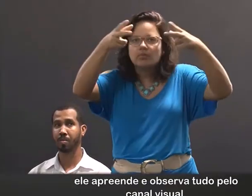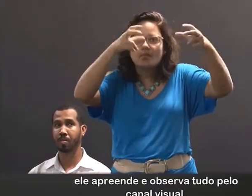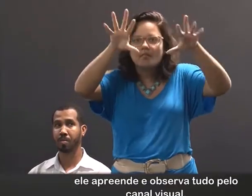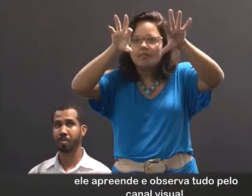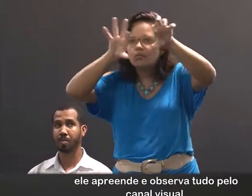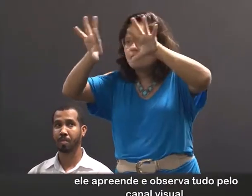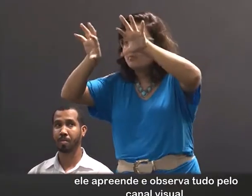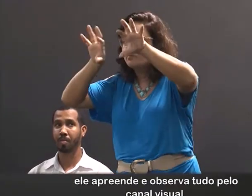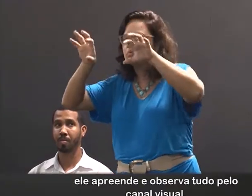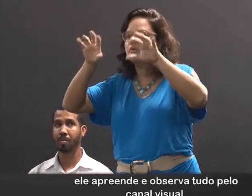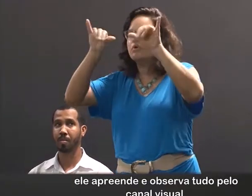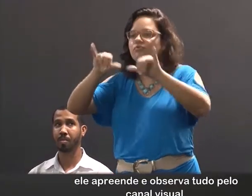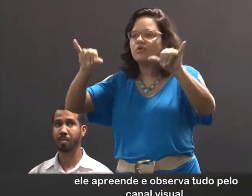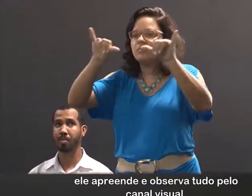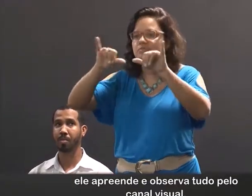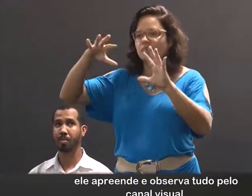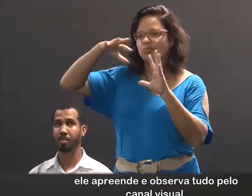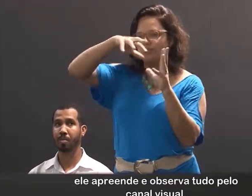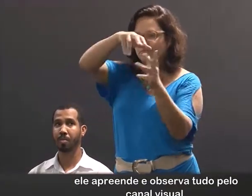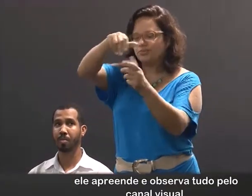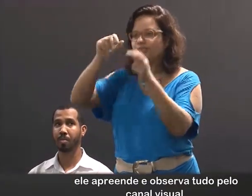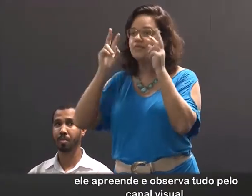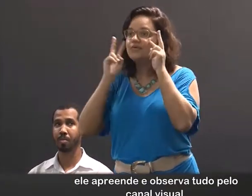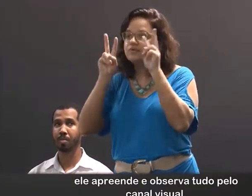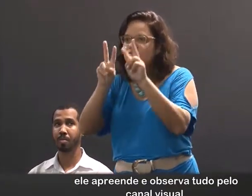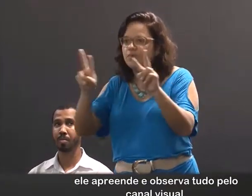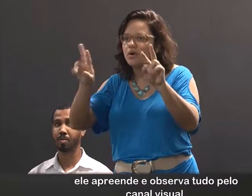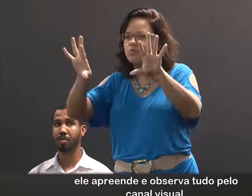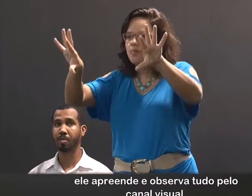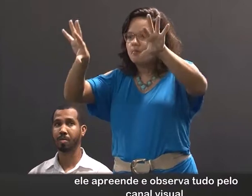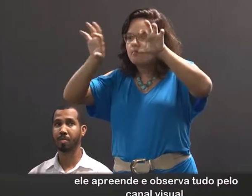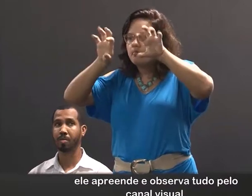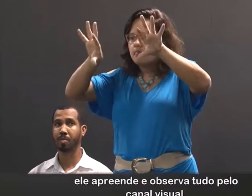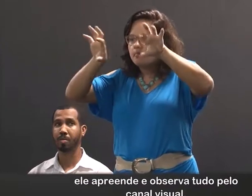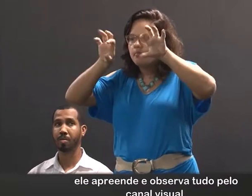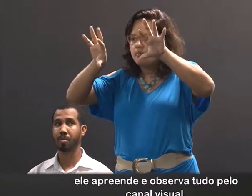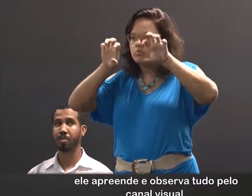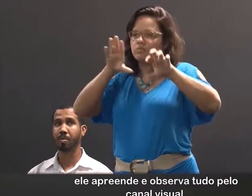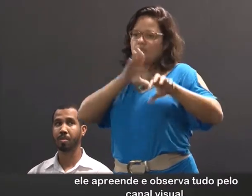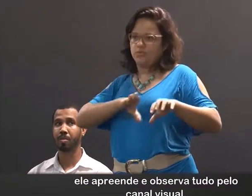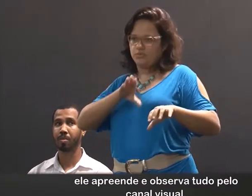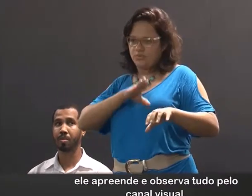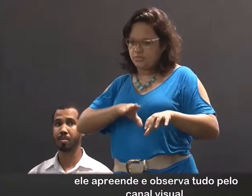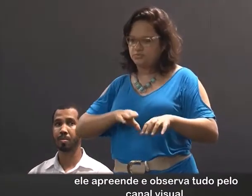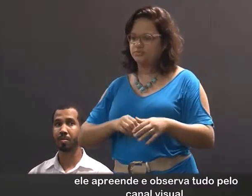e observa tudo pelo canal visual.